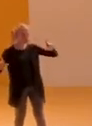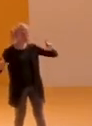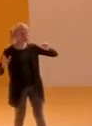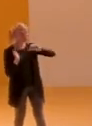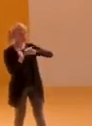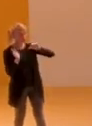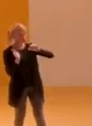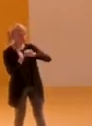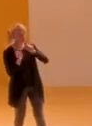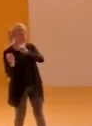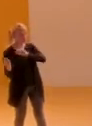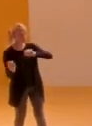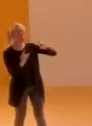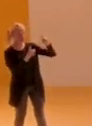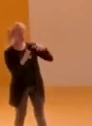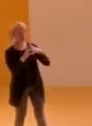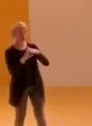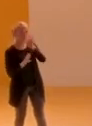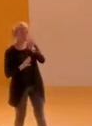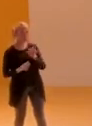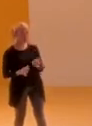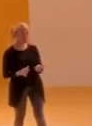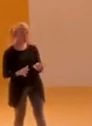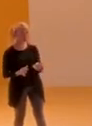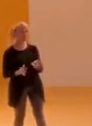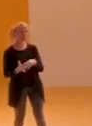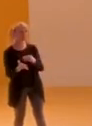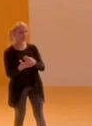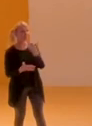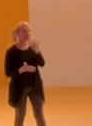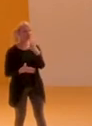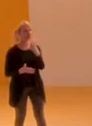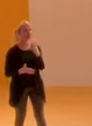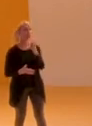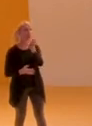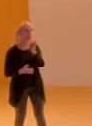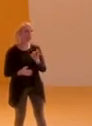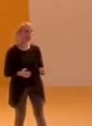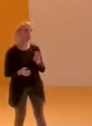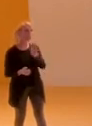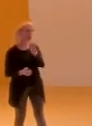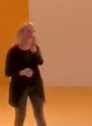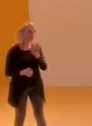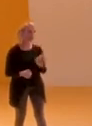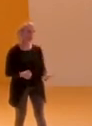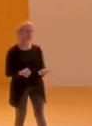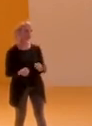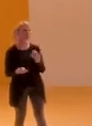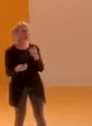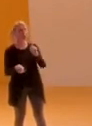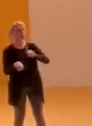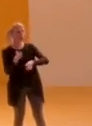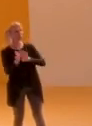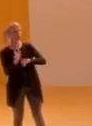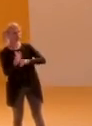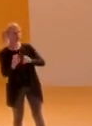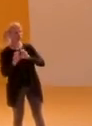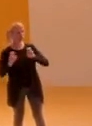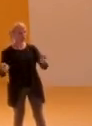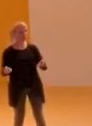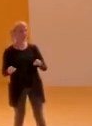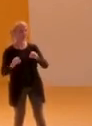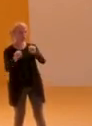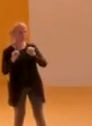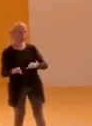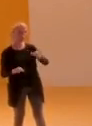przy inflacji 10% na przykład pięcioprocentowej procentowej czyli kiedy są tak zwane normalne czasy kiedy banki centralne